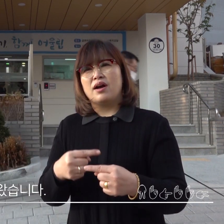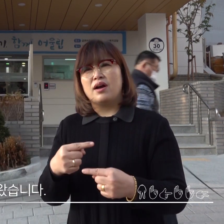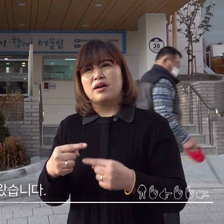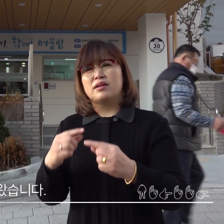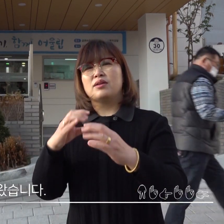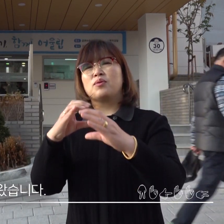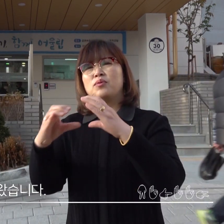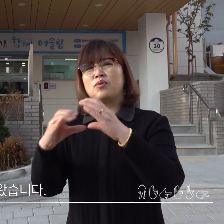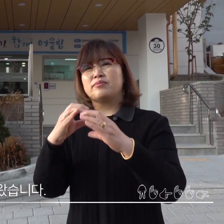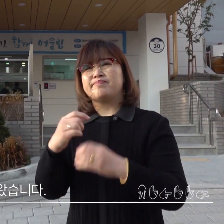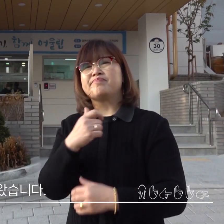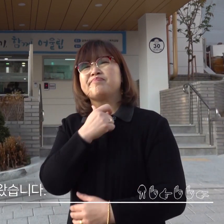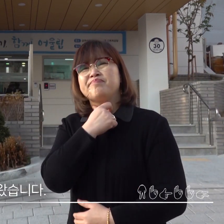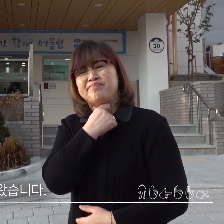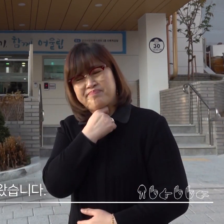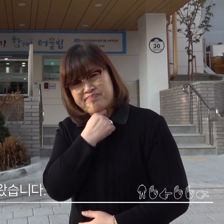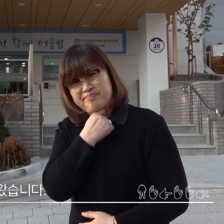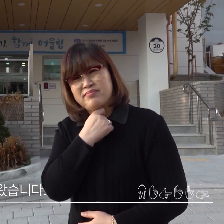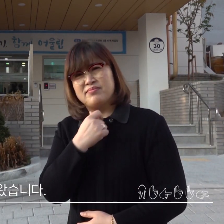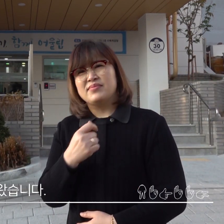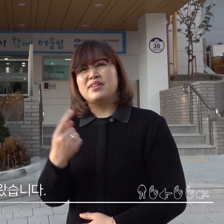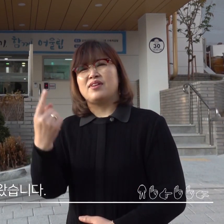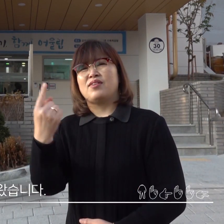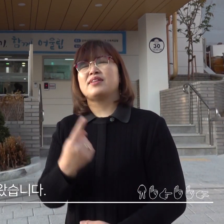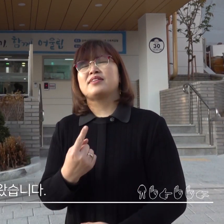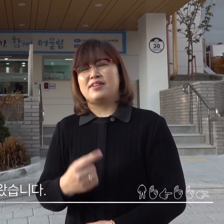수어로 의사소통을 하길 원해왔습니다.